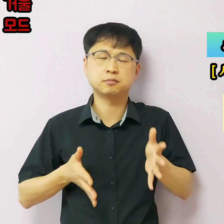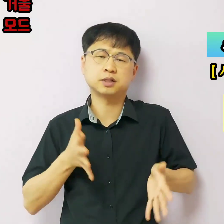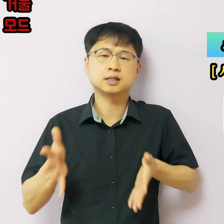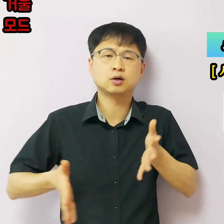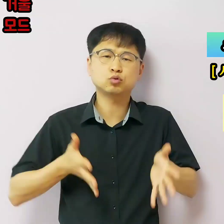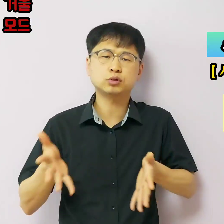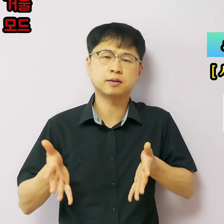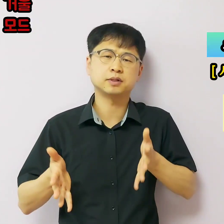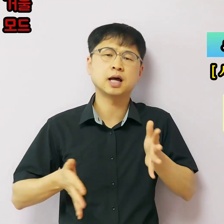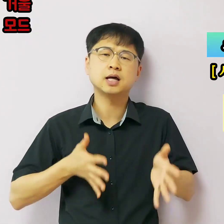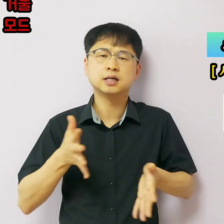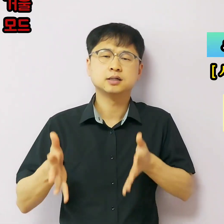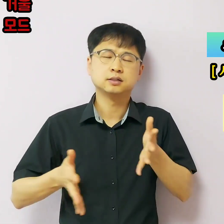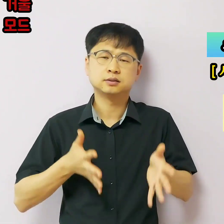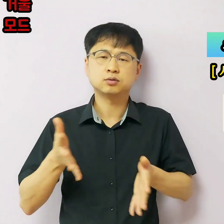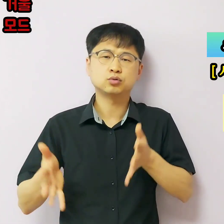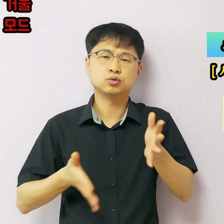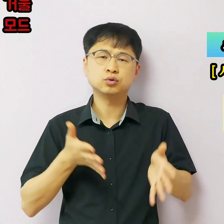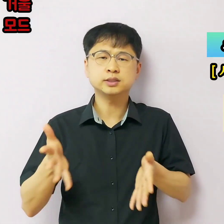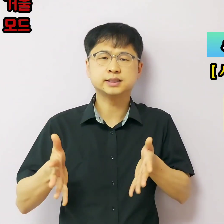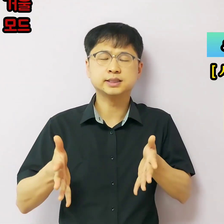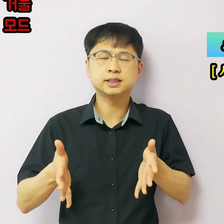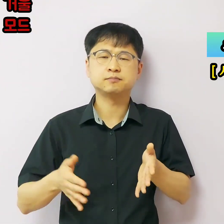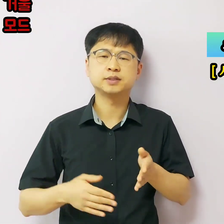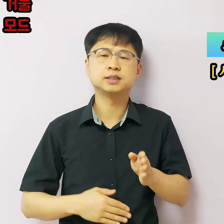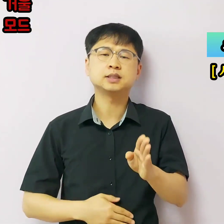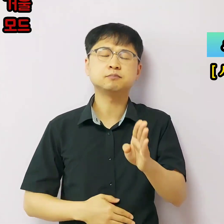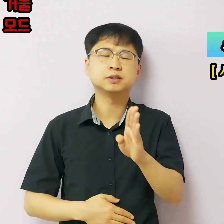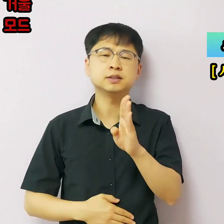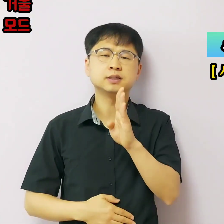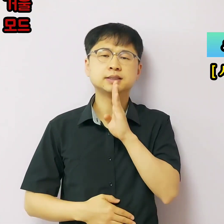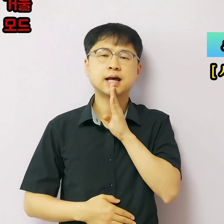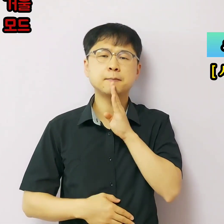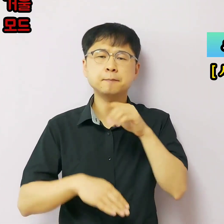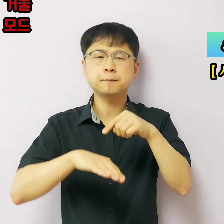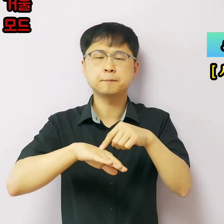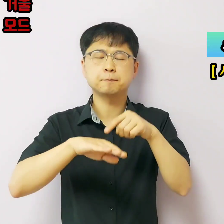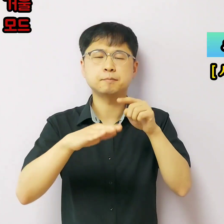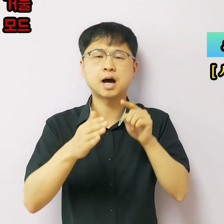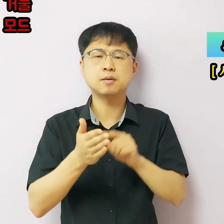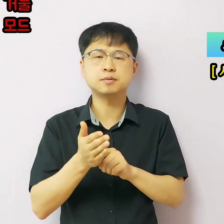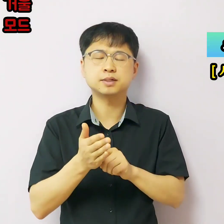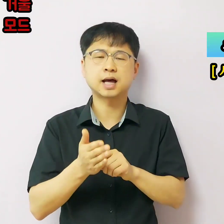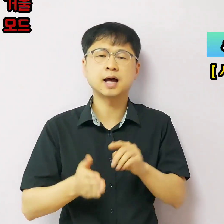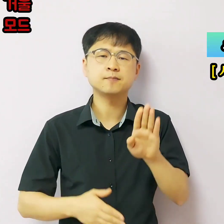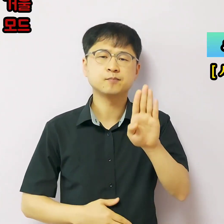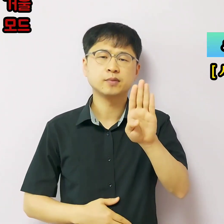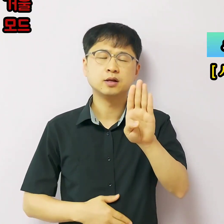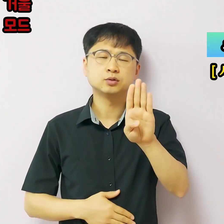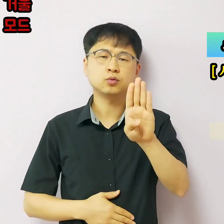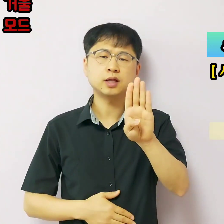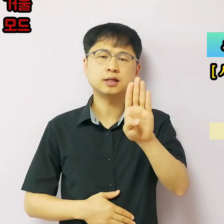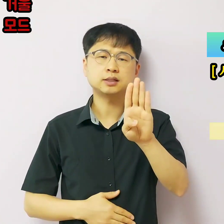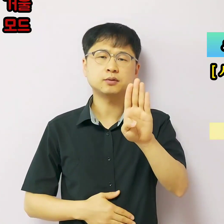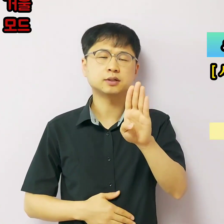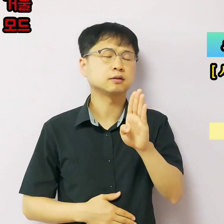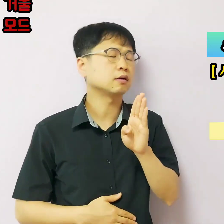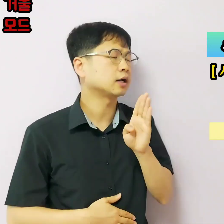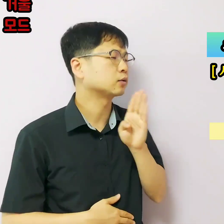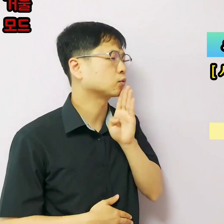됩니다. 서툴다입니다. 서툰 진심, 진심은 참 마음입니다. 손날을 세워서 턱 아래